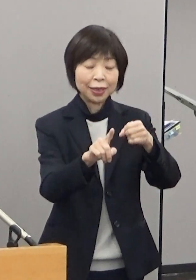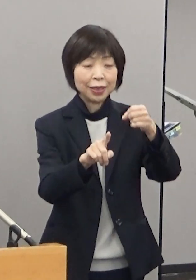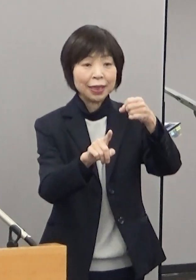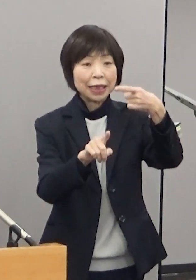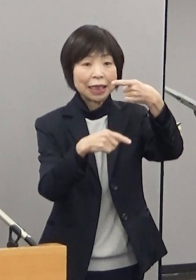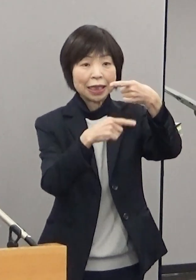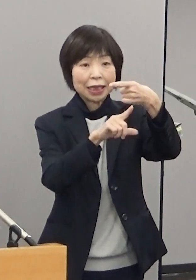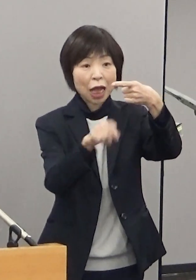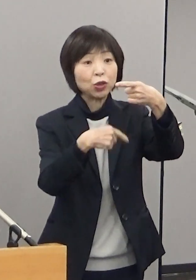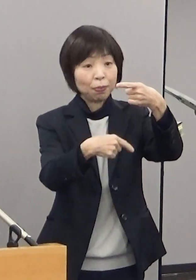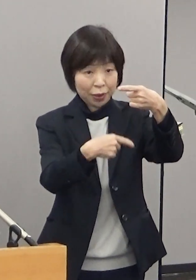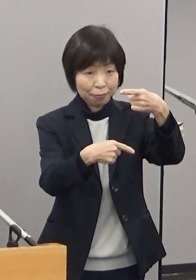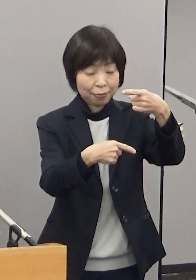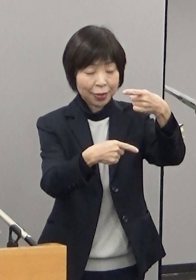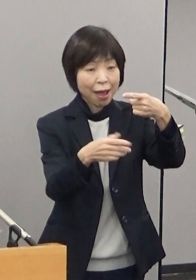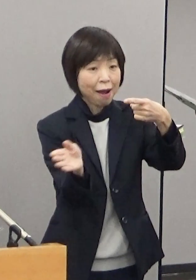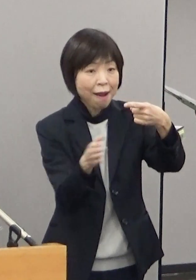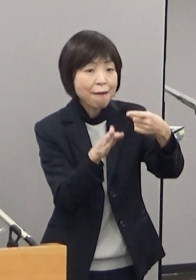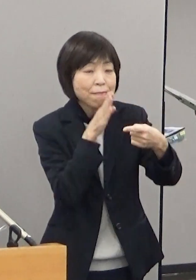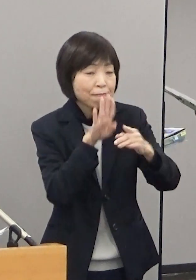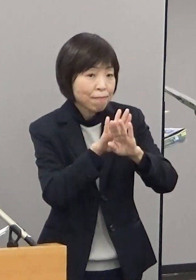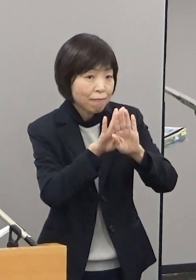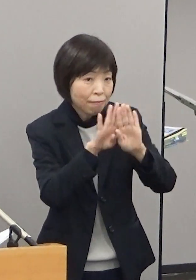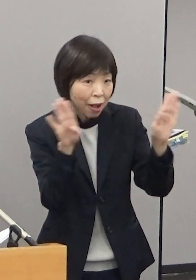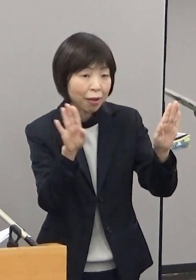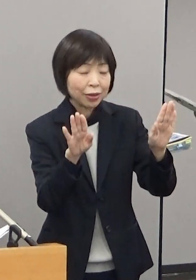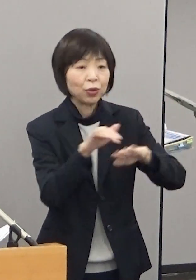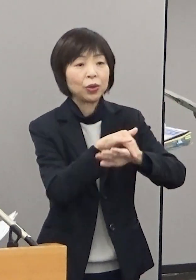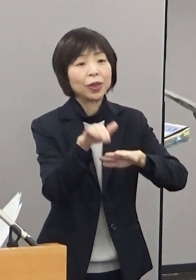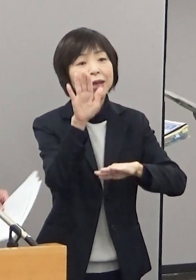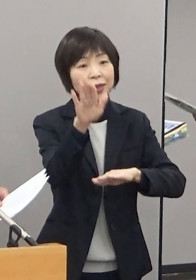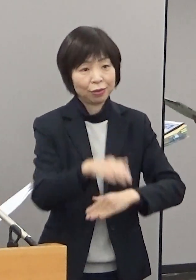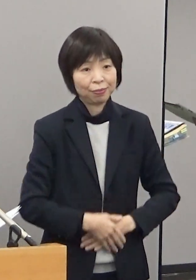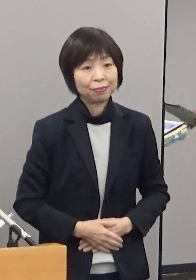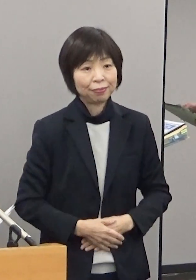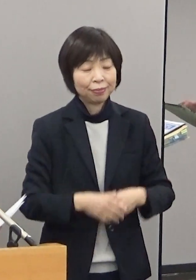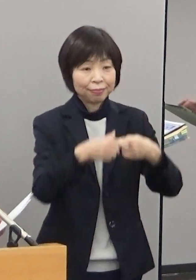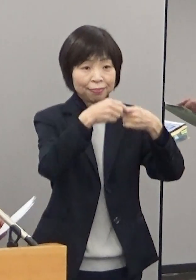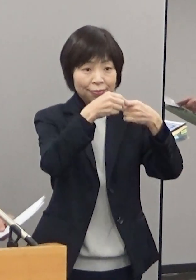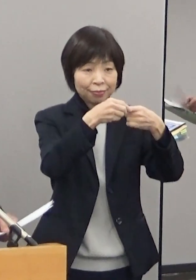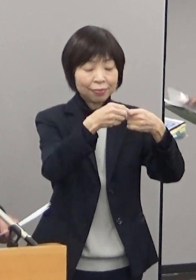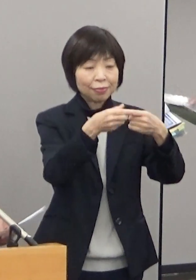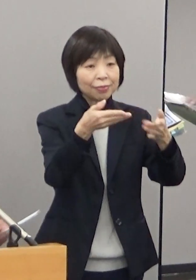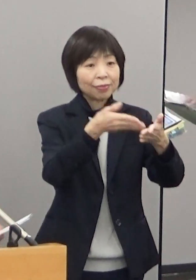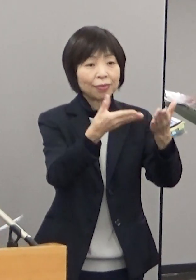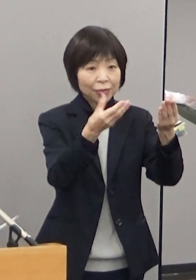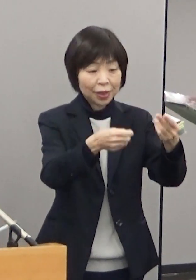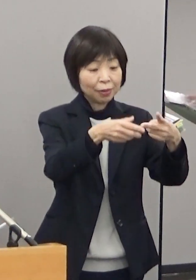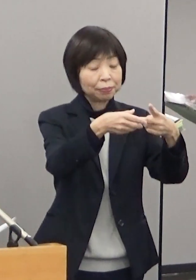日元旦より施行する予定でございます。この件については以上です。